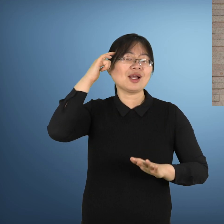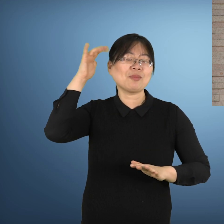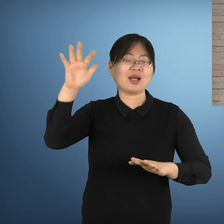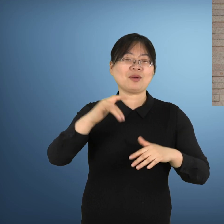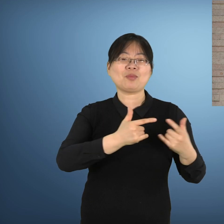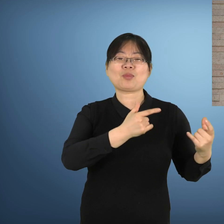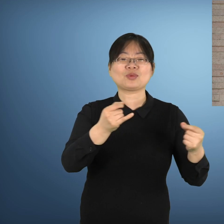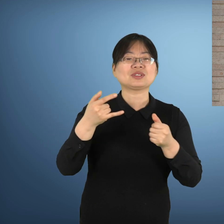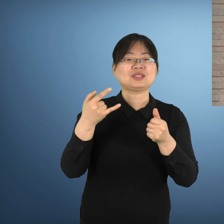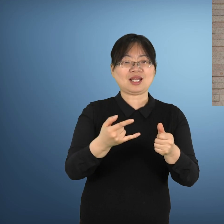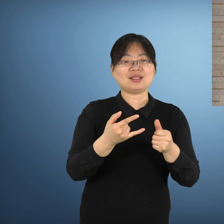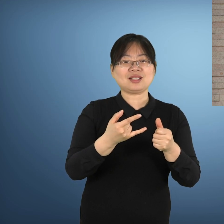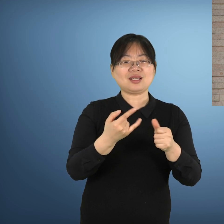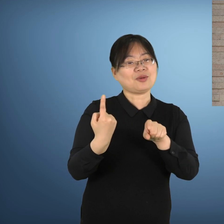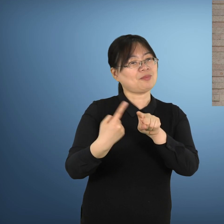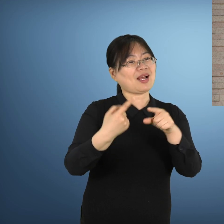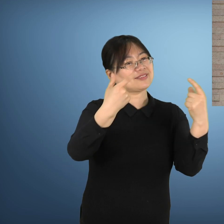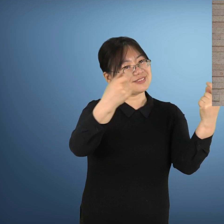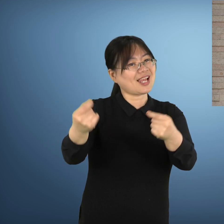자에게 도니라.